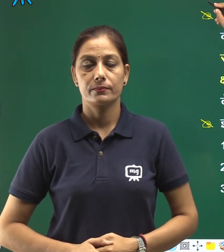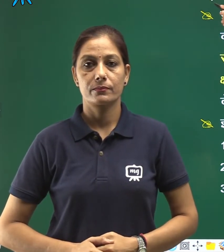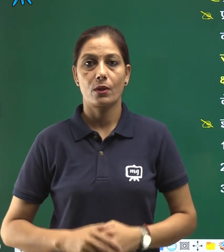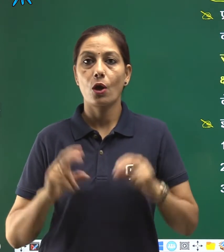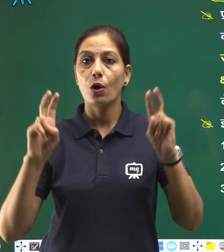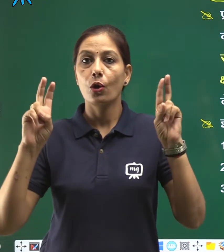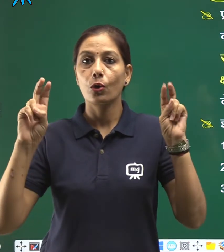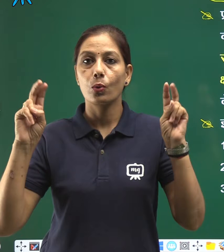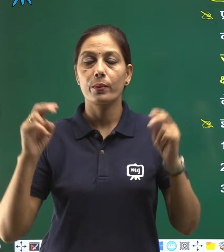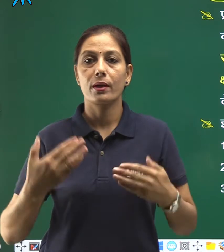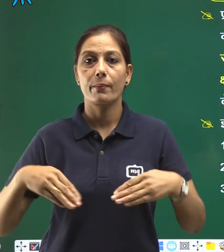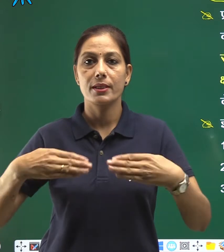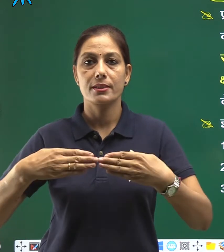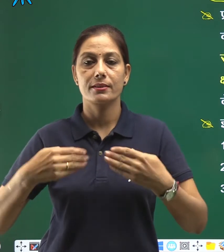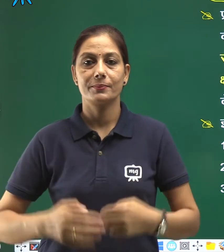पाठ परिचय।